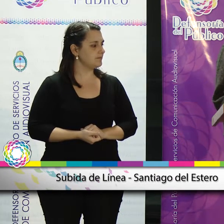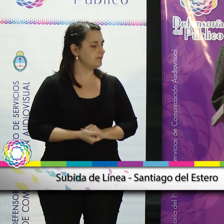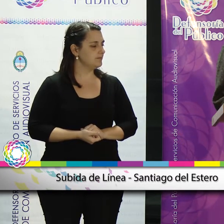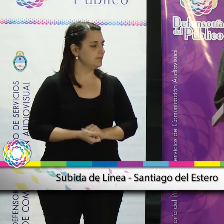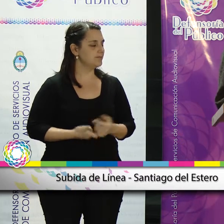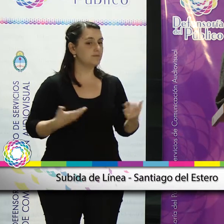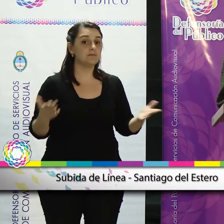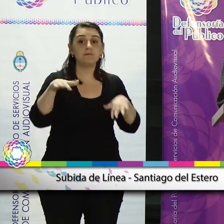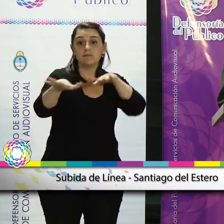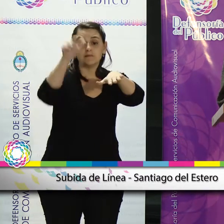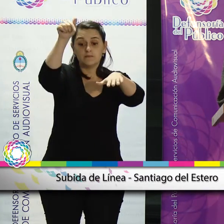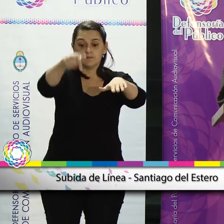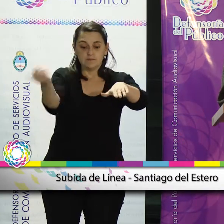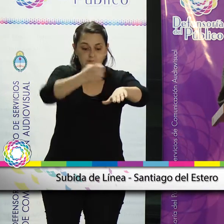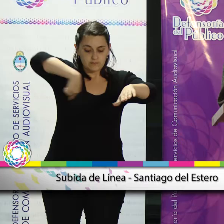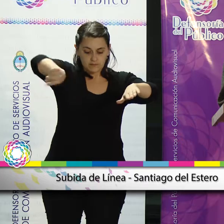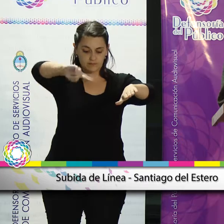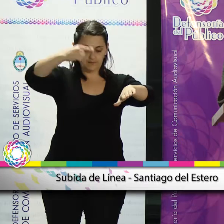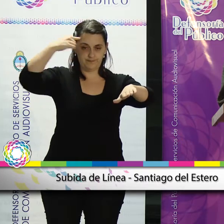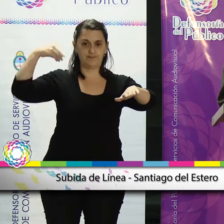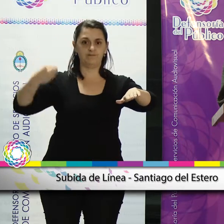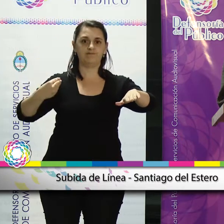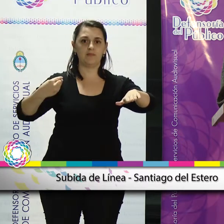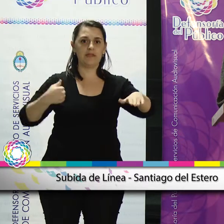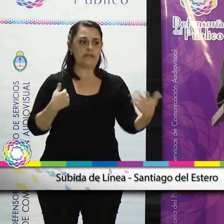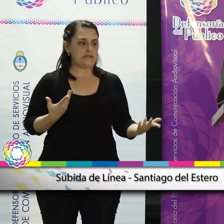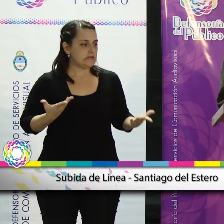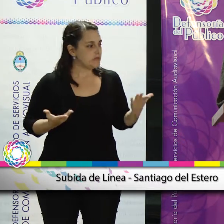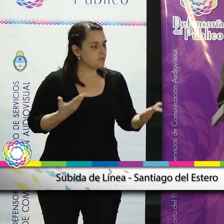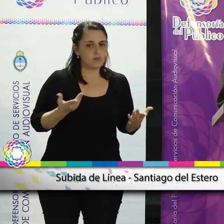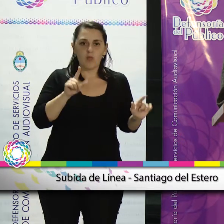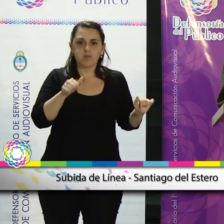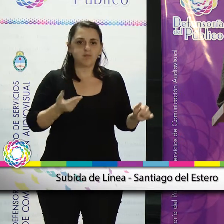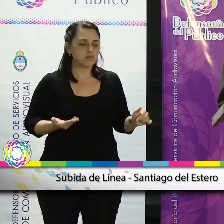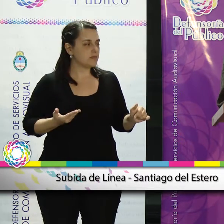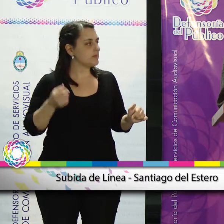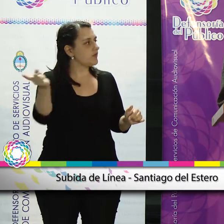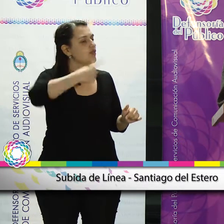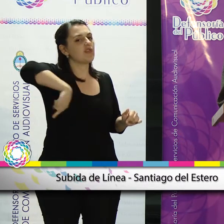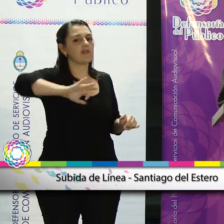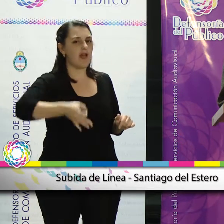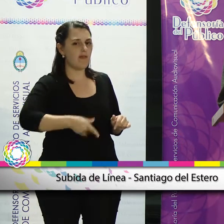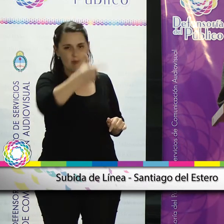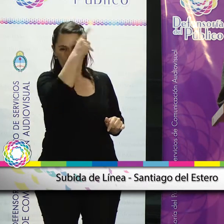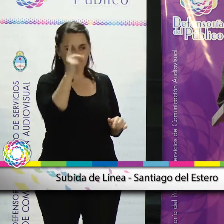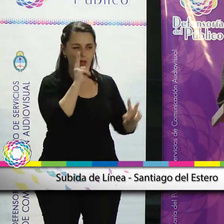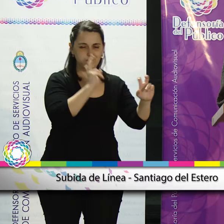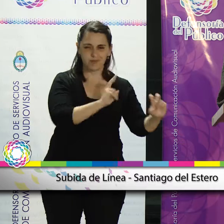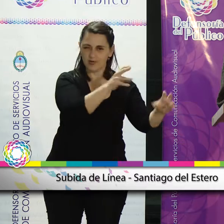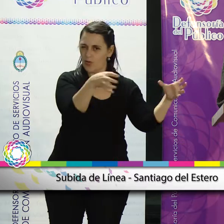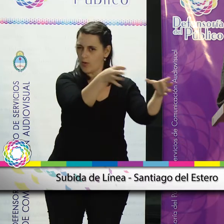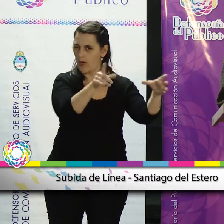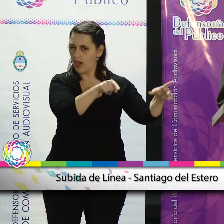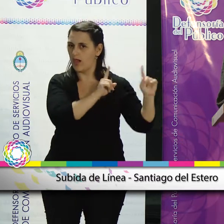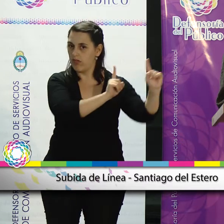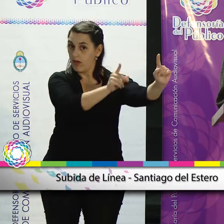ante este hecho nosotros no queremos ser ni ingenuos ni inocentes sabemos que los servicios de inteligencia que habían funcionado durante el juarismo todavía están